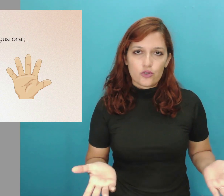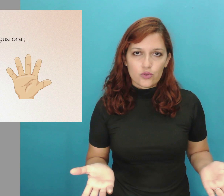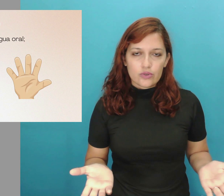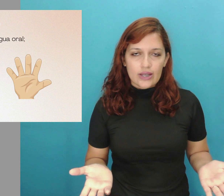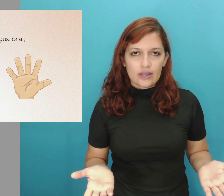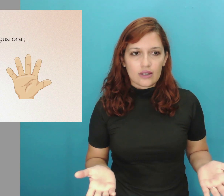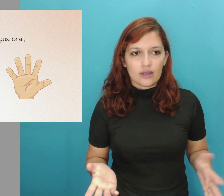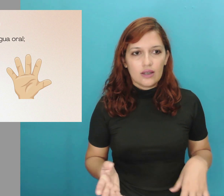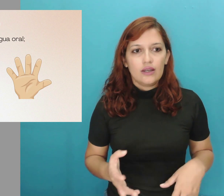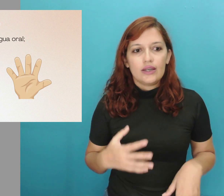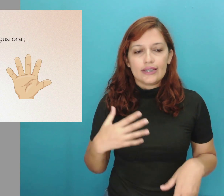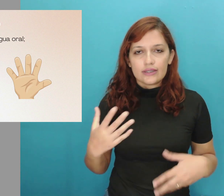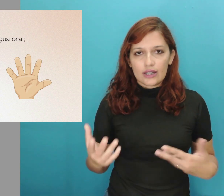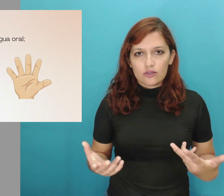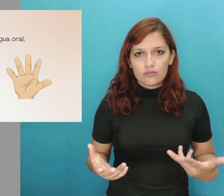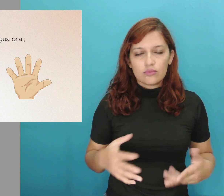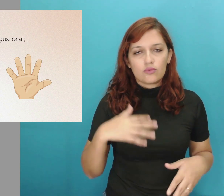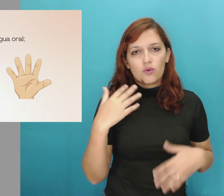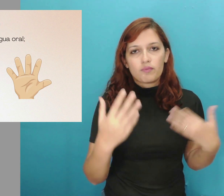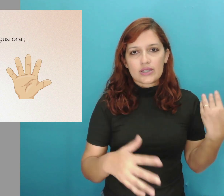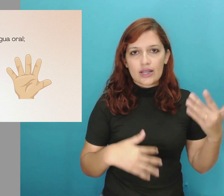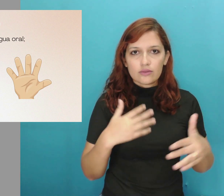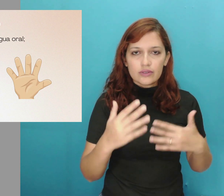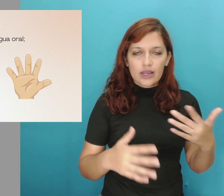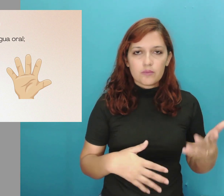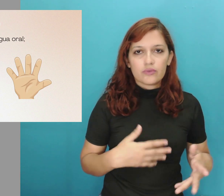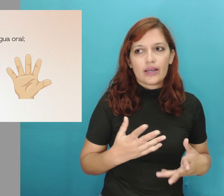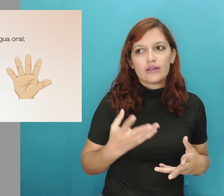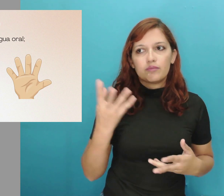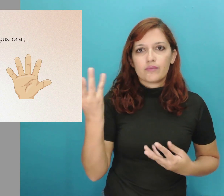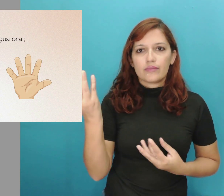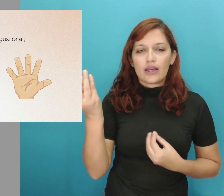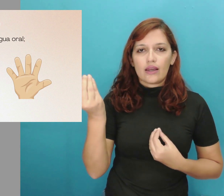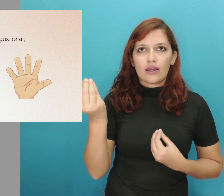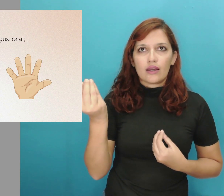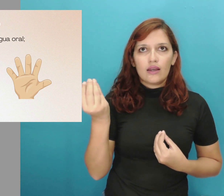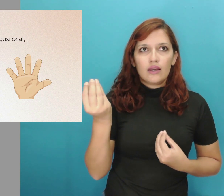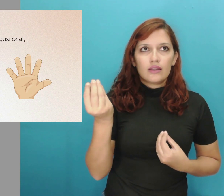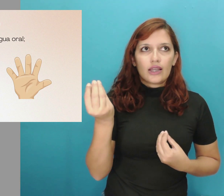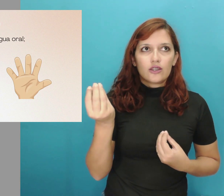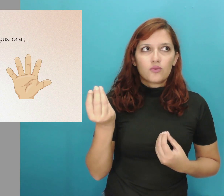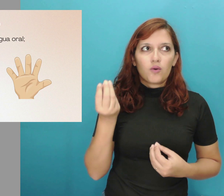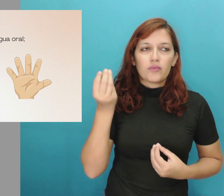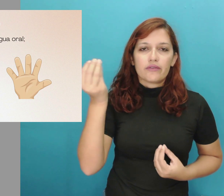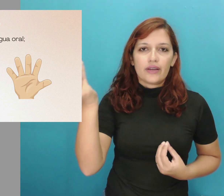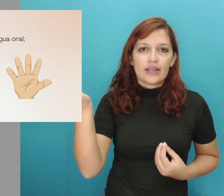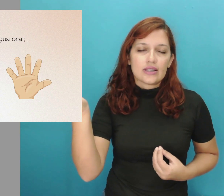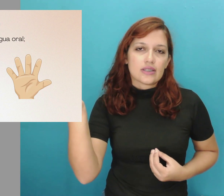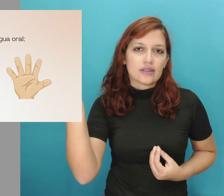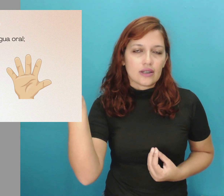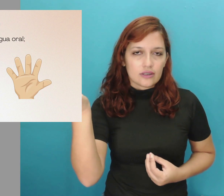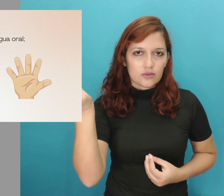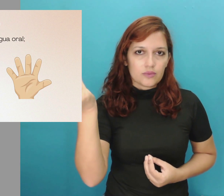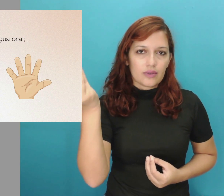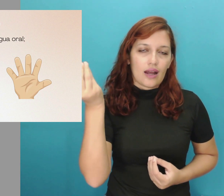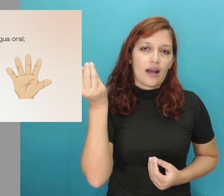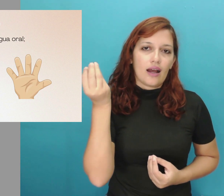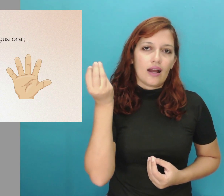surdos aqui. Então, com o passar do tempo, né, tendo como referência tanto